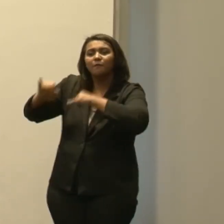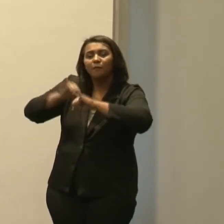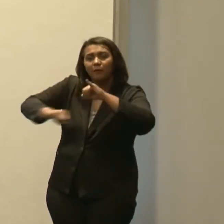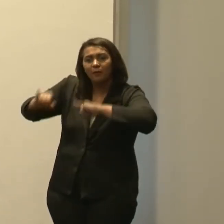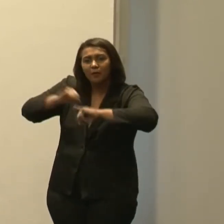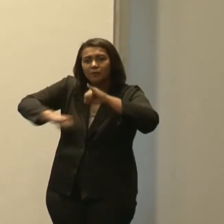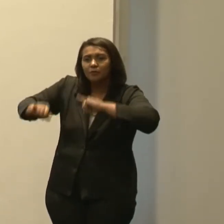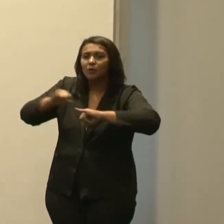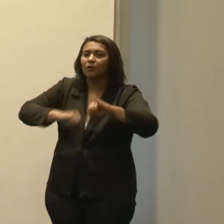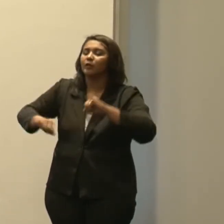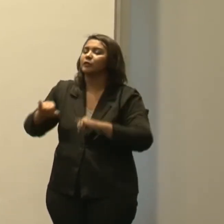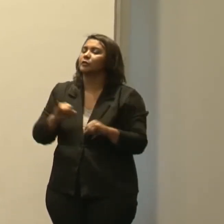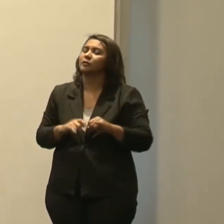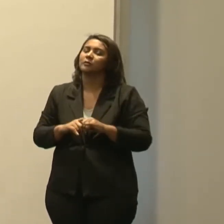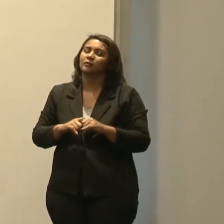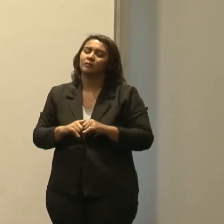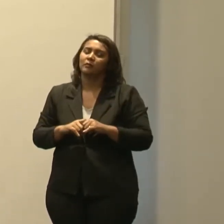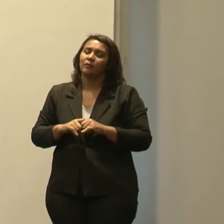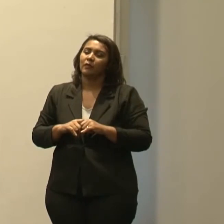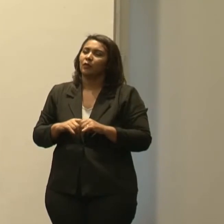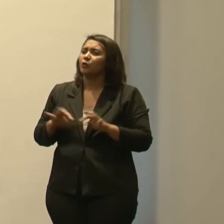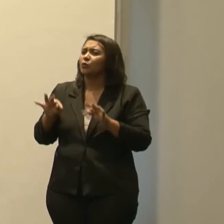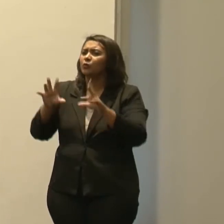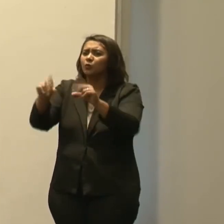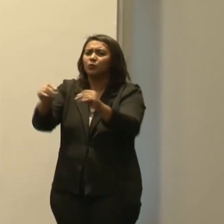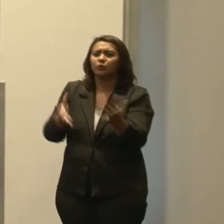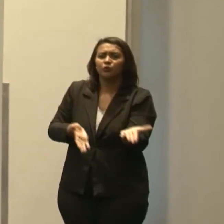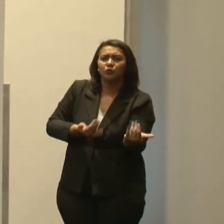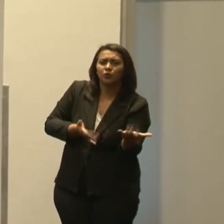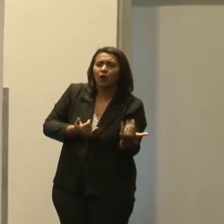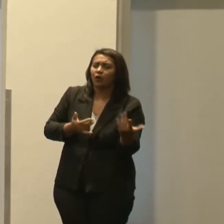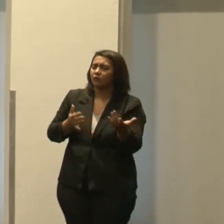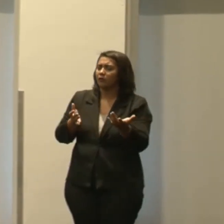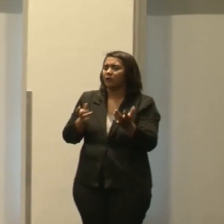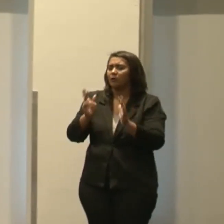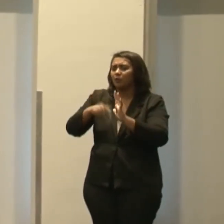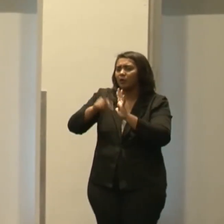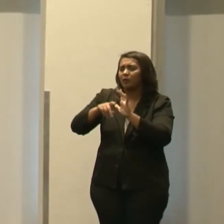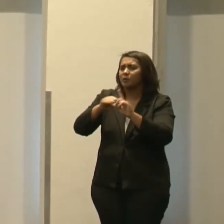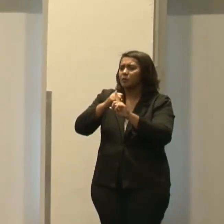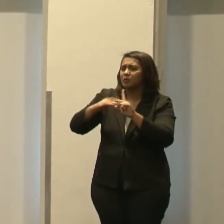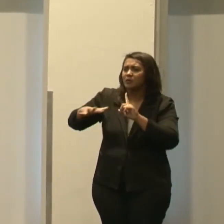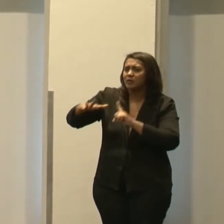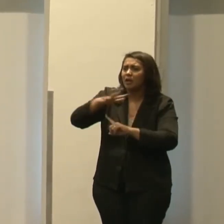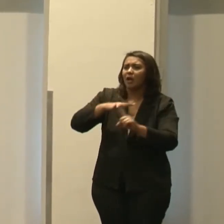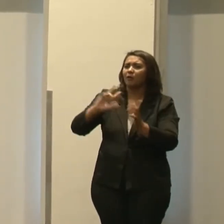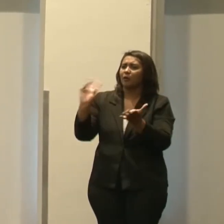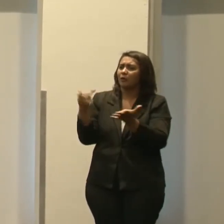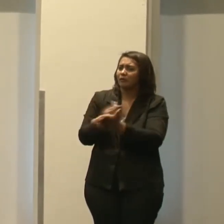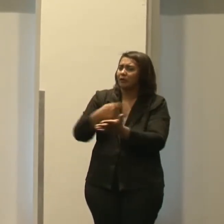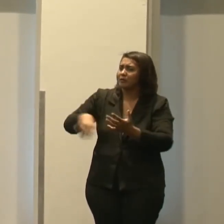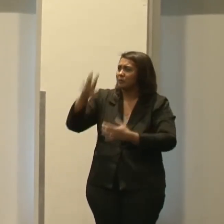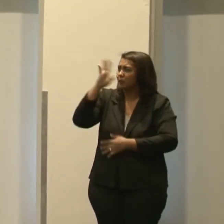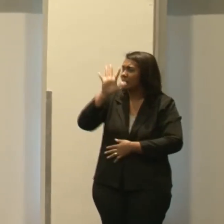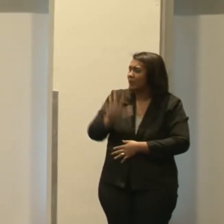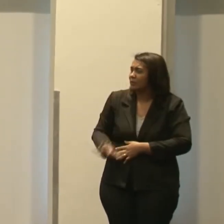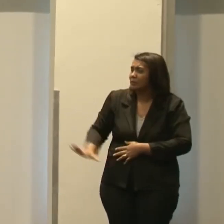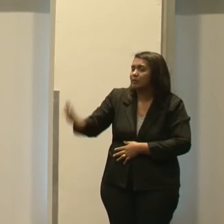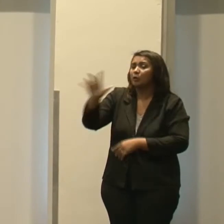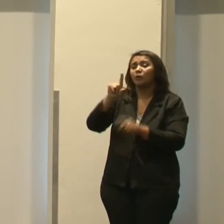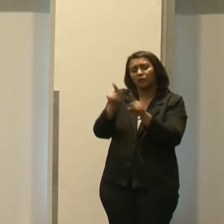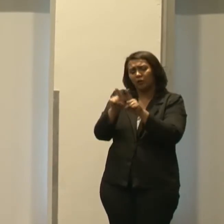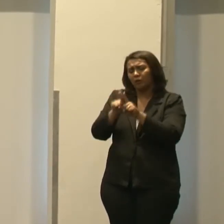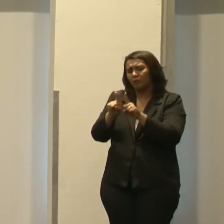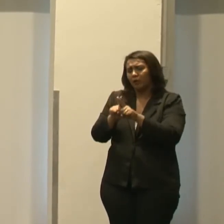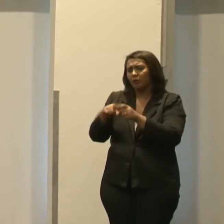divulga para todos esses jovens, programas sociais que acontecem, né, no Brasil e também no